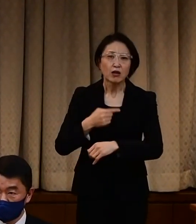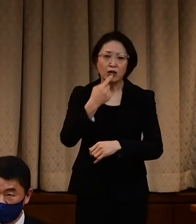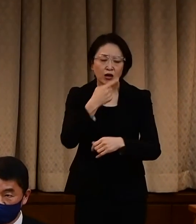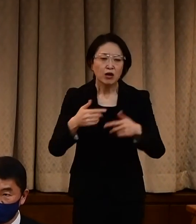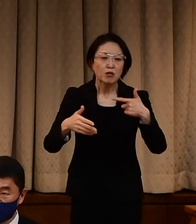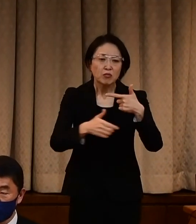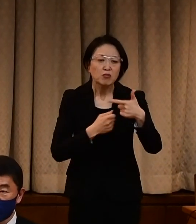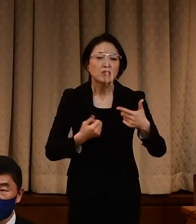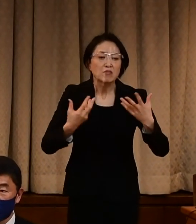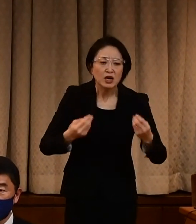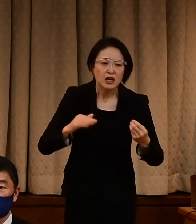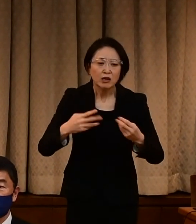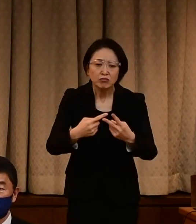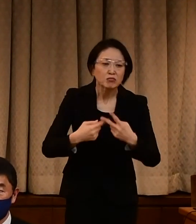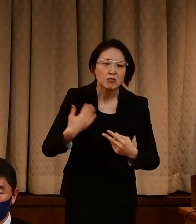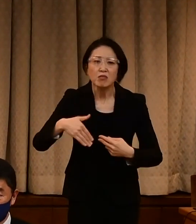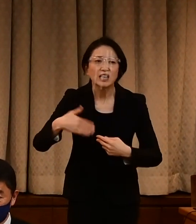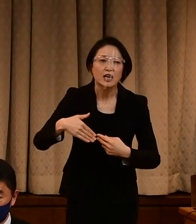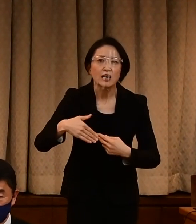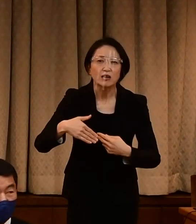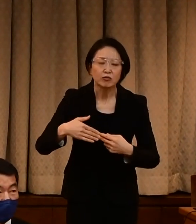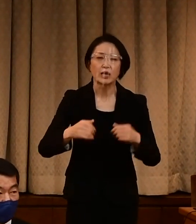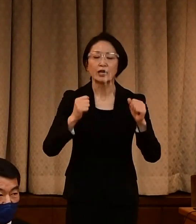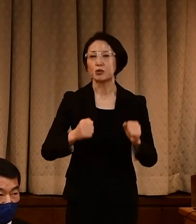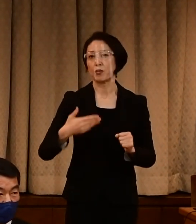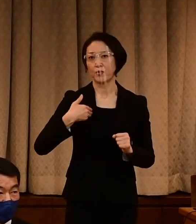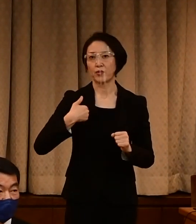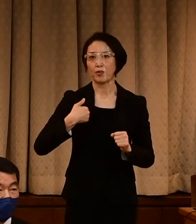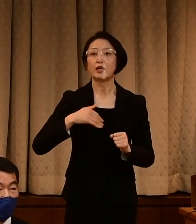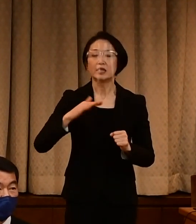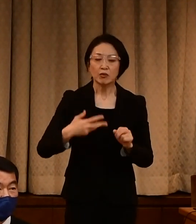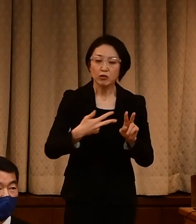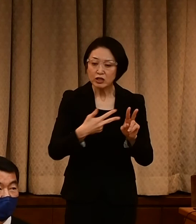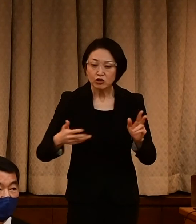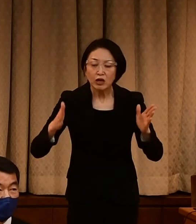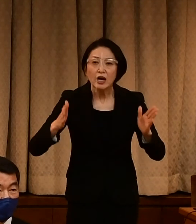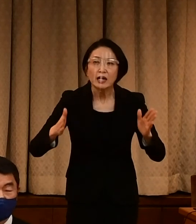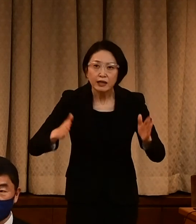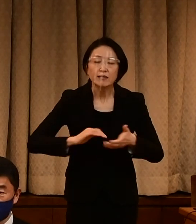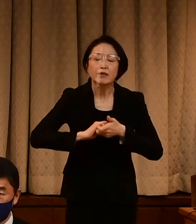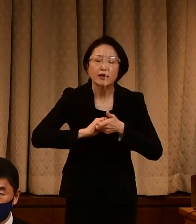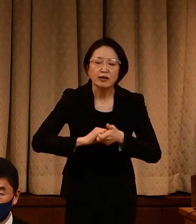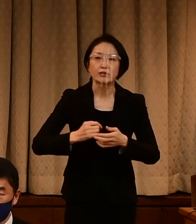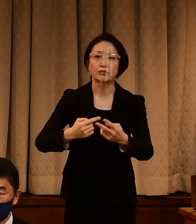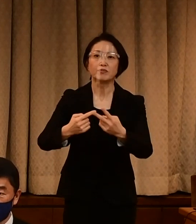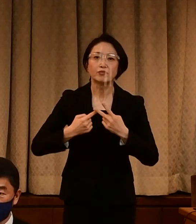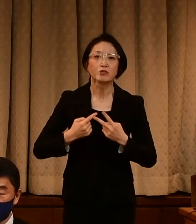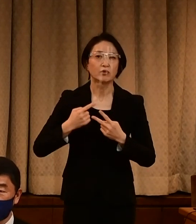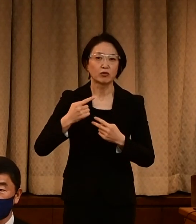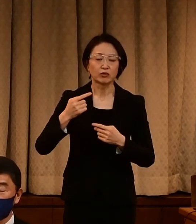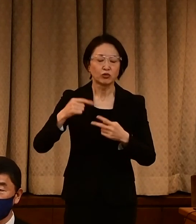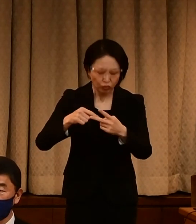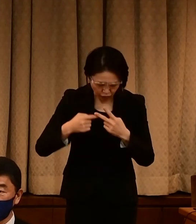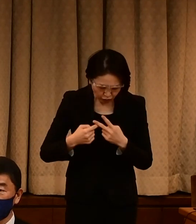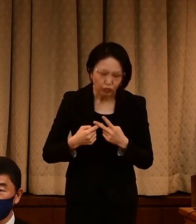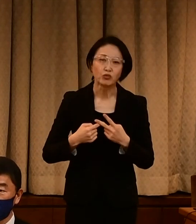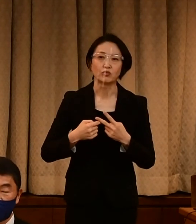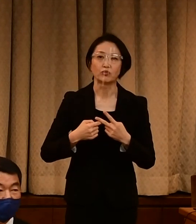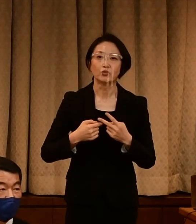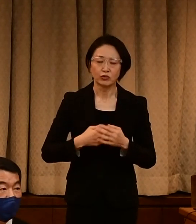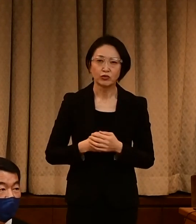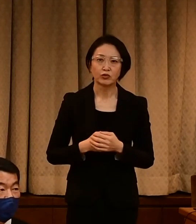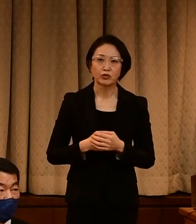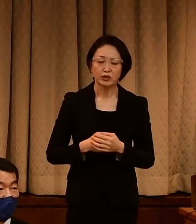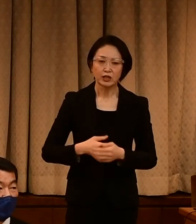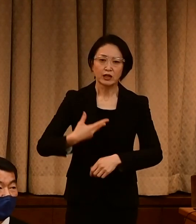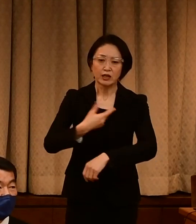かもしれませんが、2週間以内には必ず届きますよということですから、それしっかり PR していただかないと、告知していただかないと、接種券が届いていないということでわ